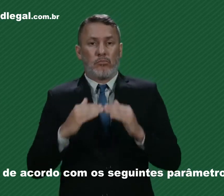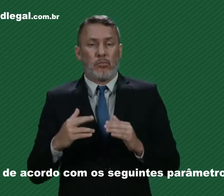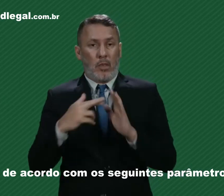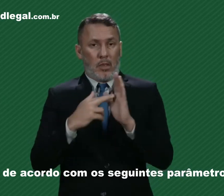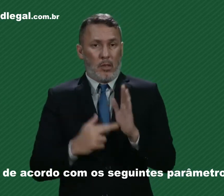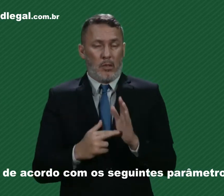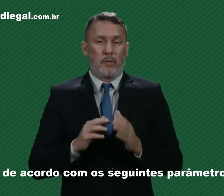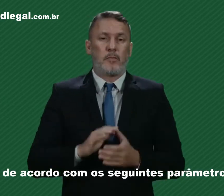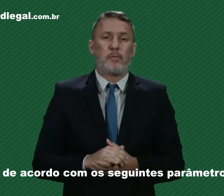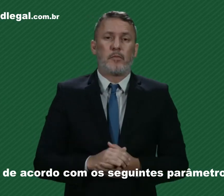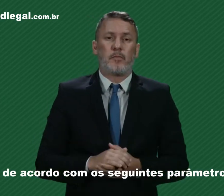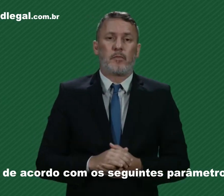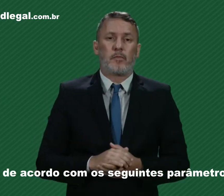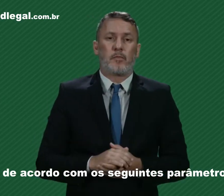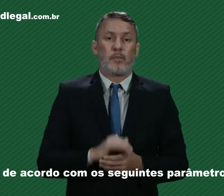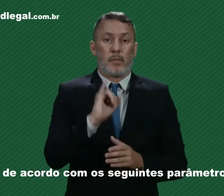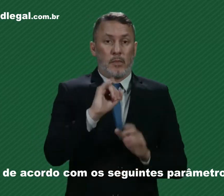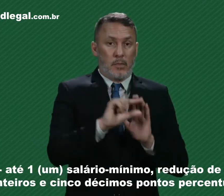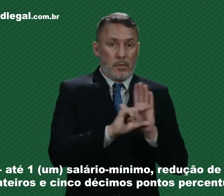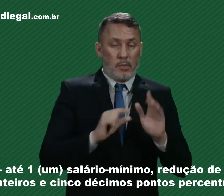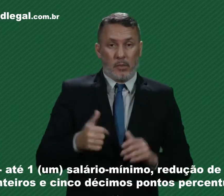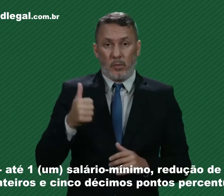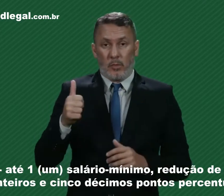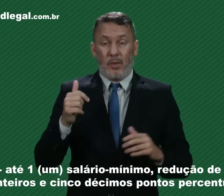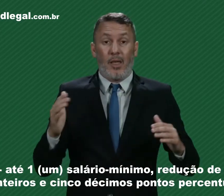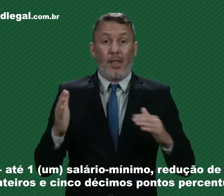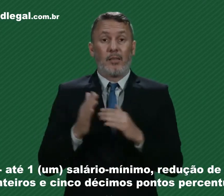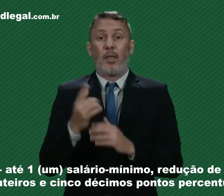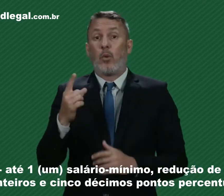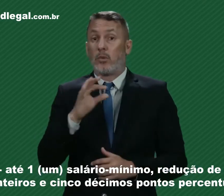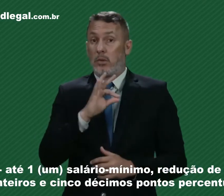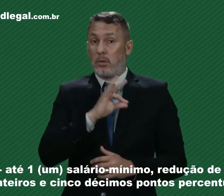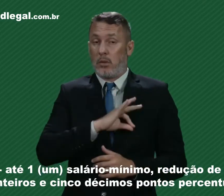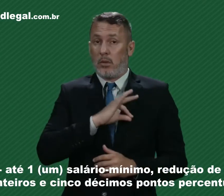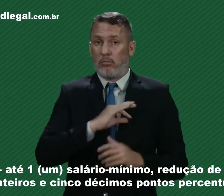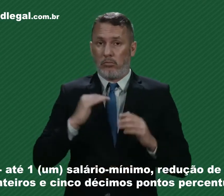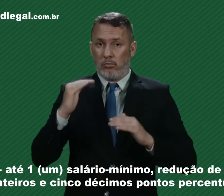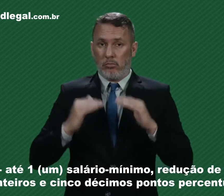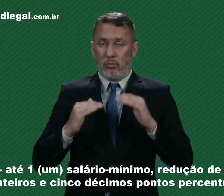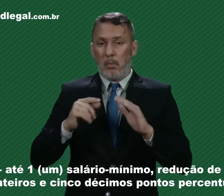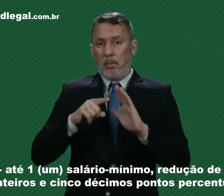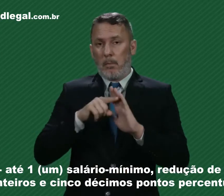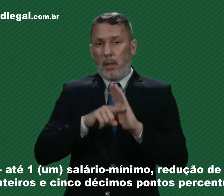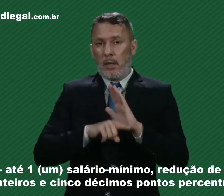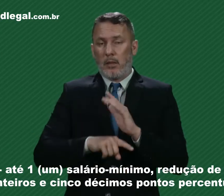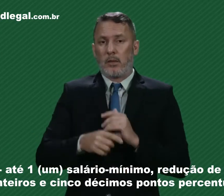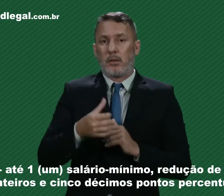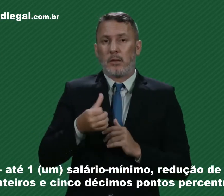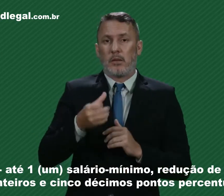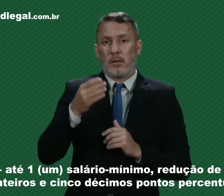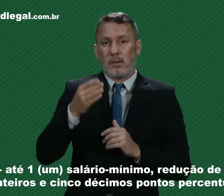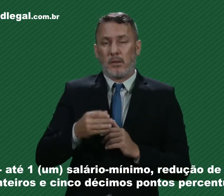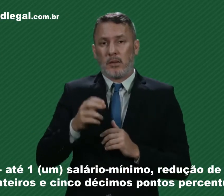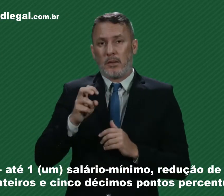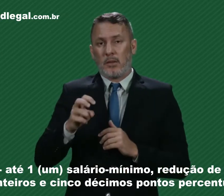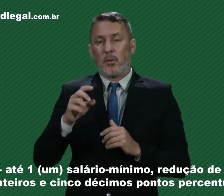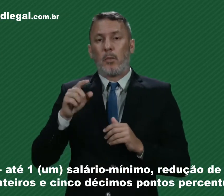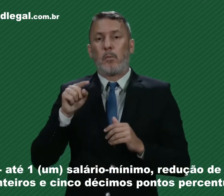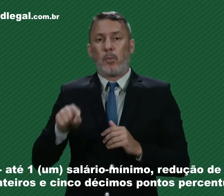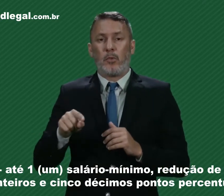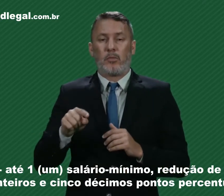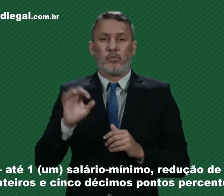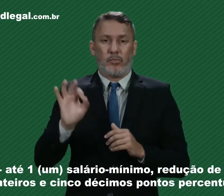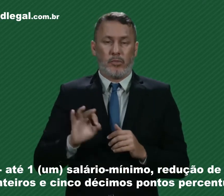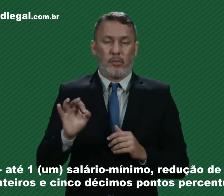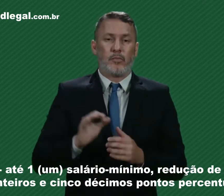os seguintes parâmetros. 2 pontos. Inciso 1. Até um salário mínimo, redução de 6 inteiros e